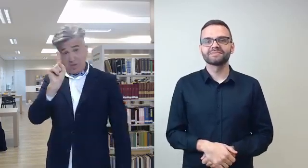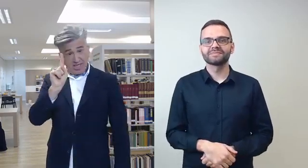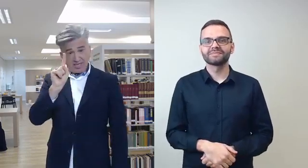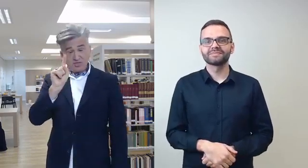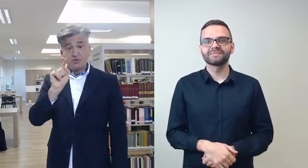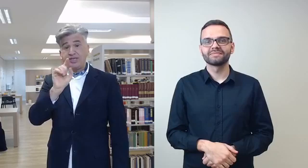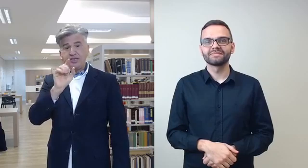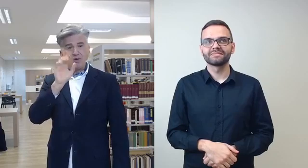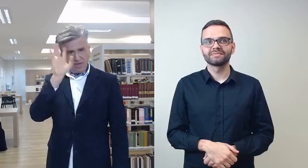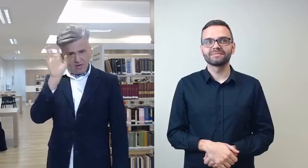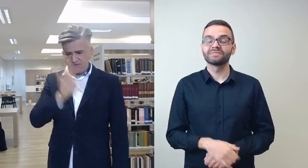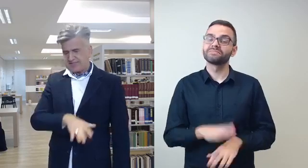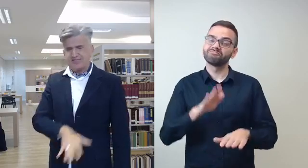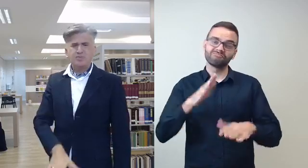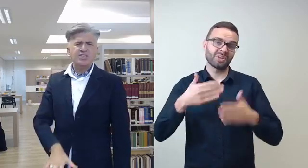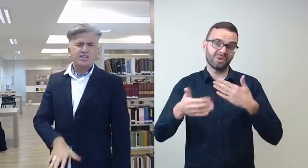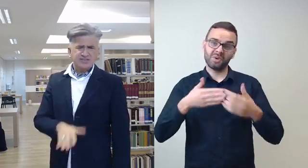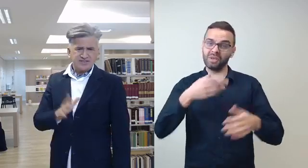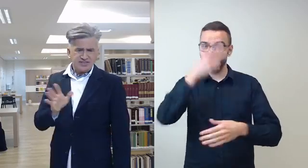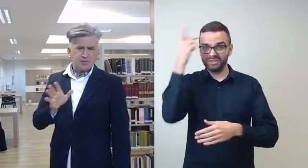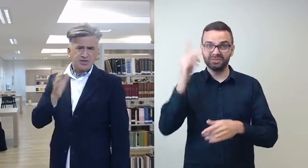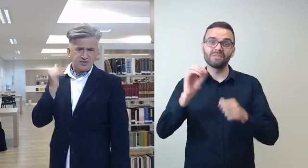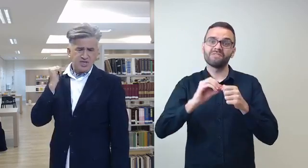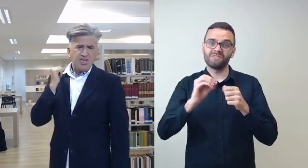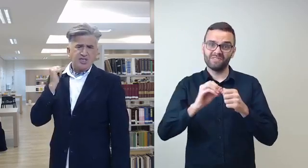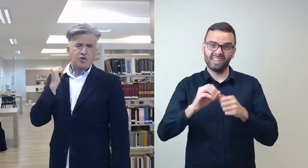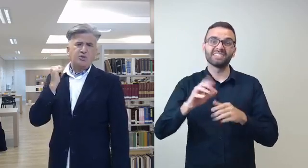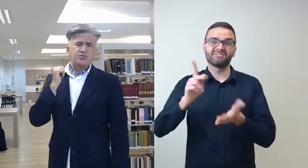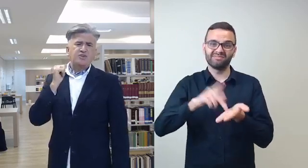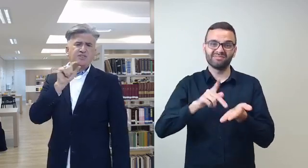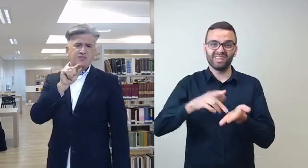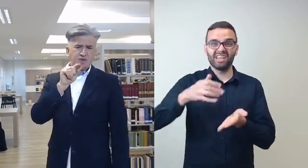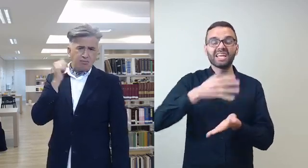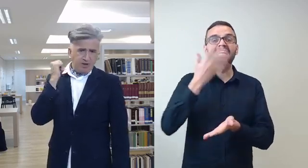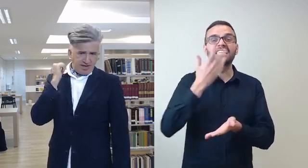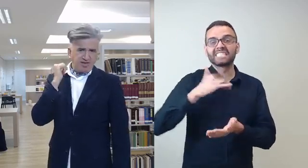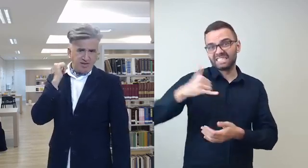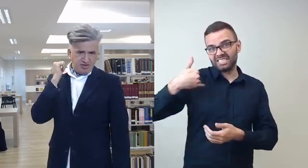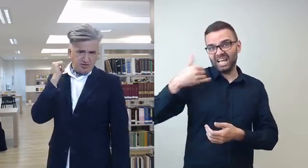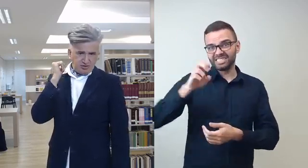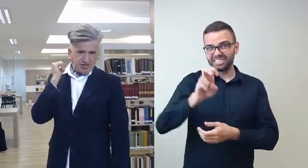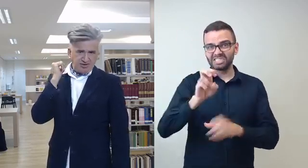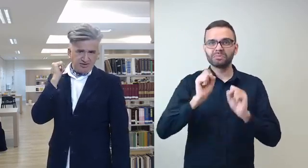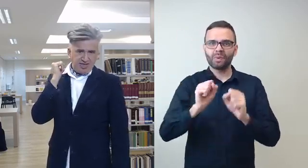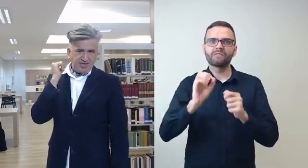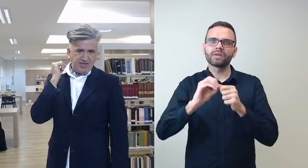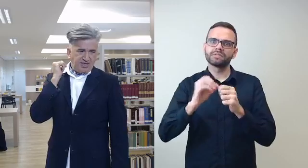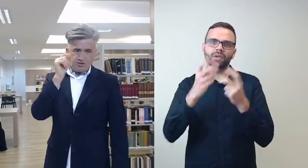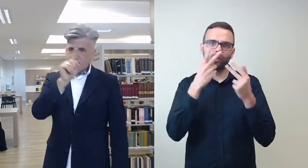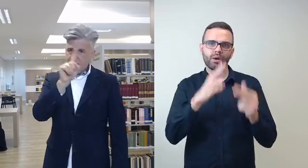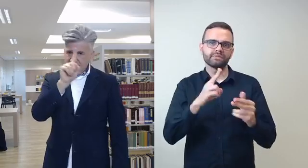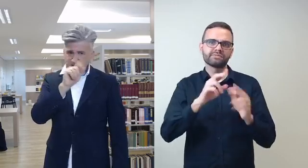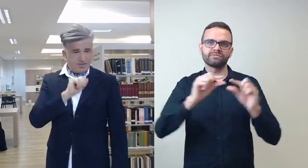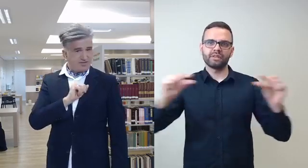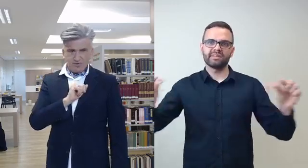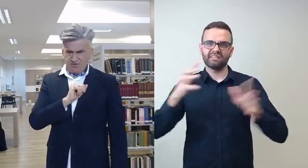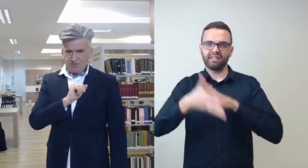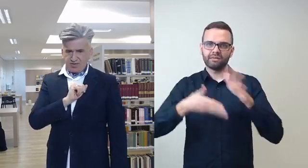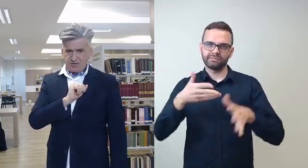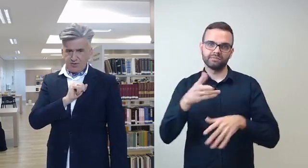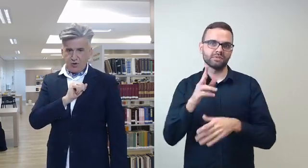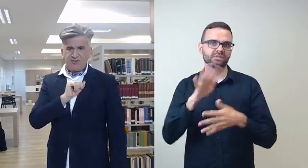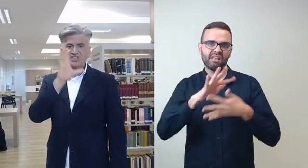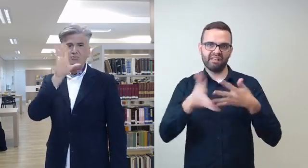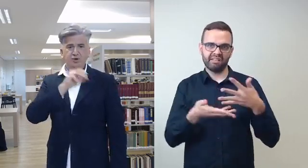não irei. Isso aqui qualquer um faz, até uma criança de 5 anos que começou a fazer um vocabulário de Libras ontem, tá? Isso não é Libras, nunca